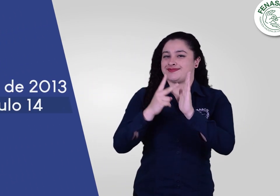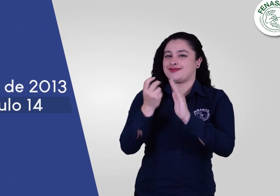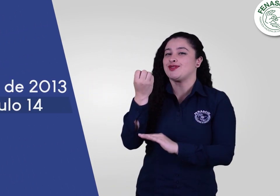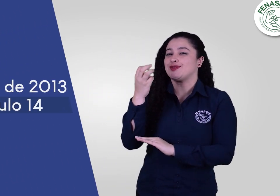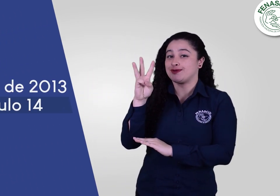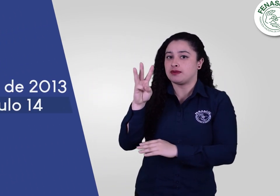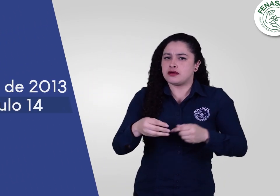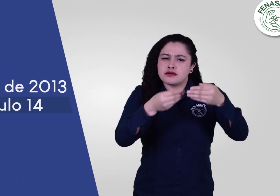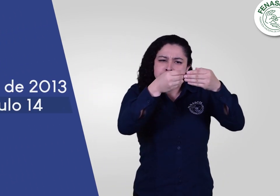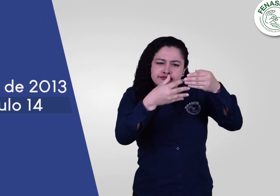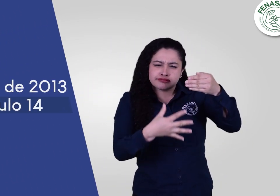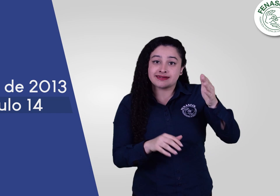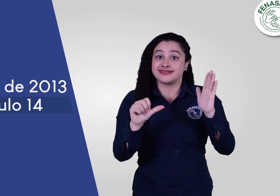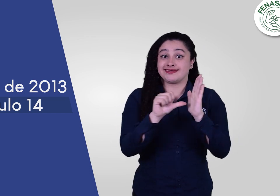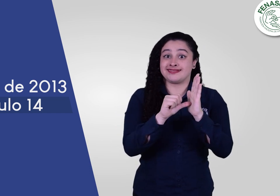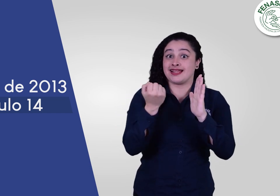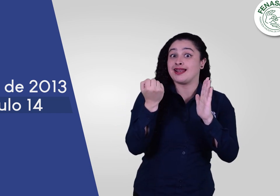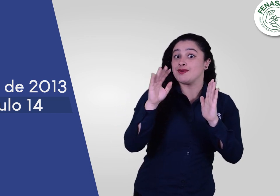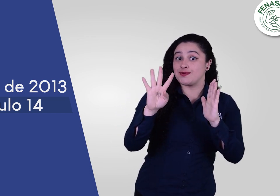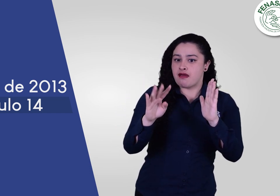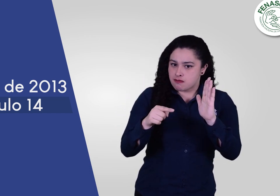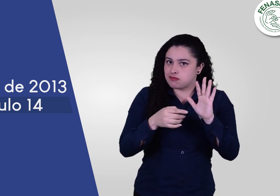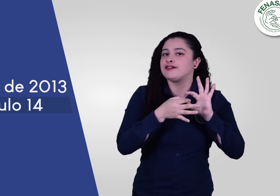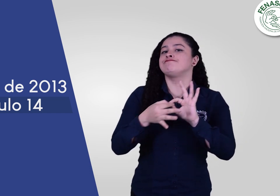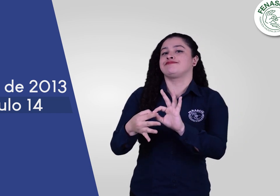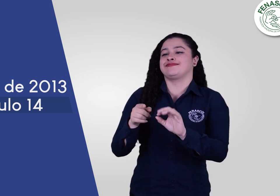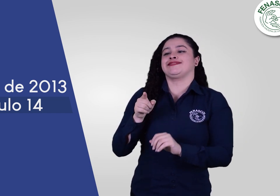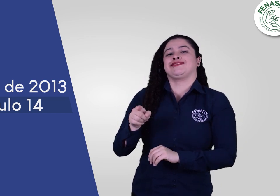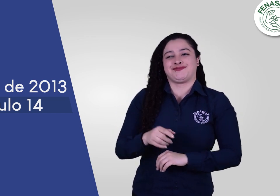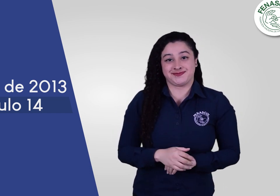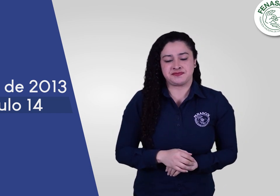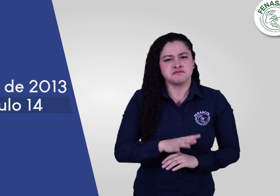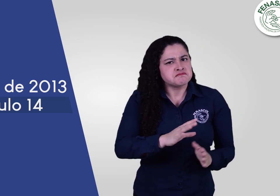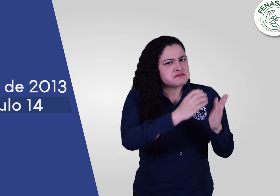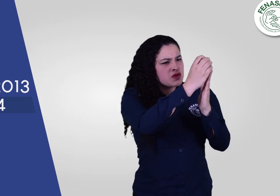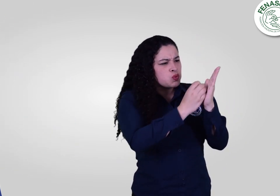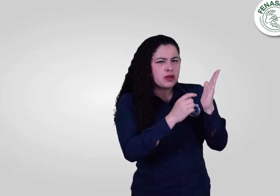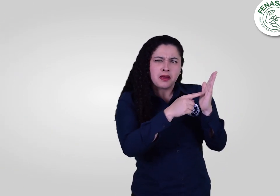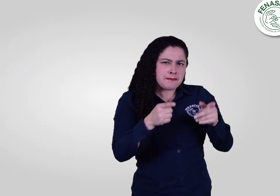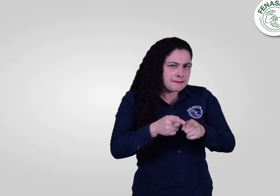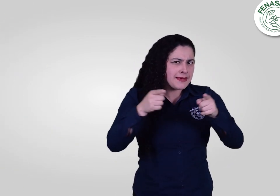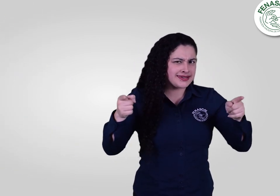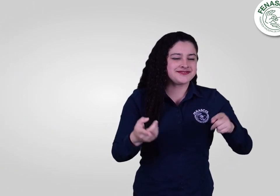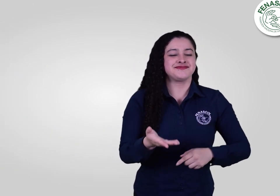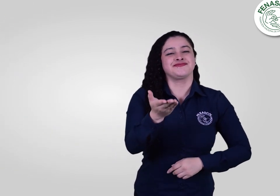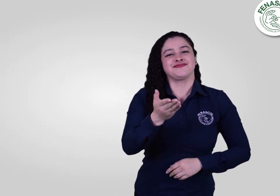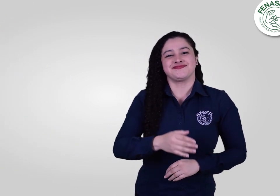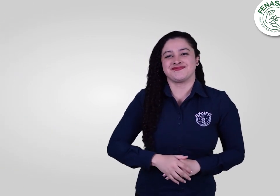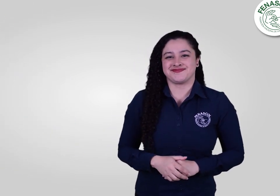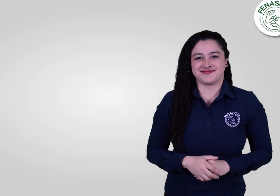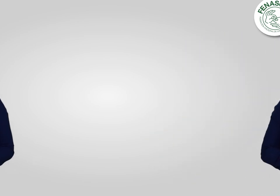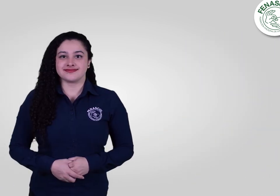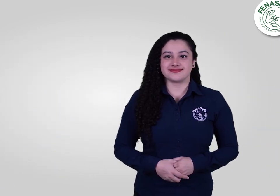de del 2013 a continuación ampliamos lo que manifiesta la circular